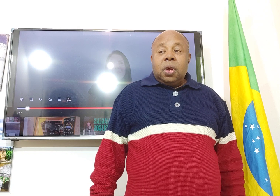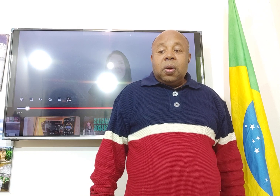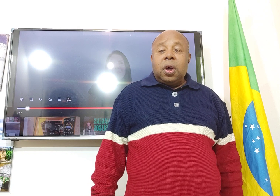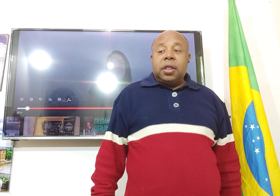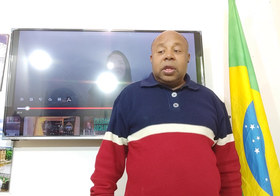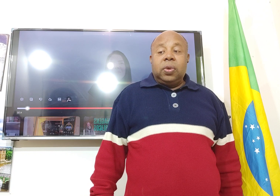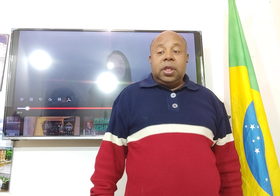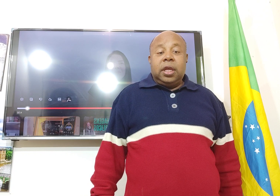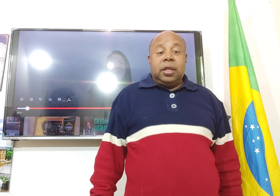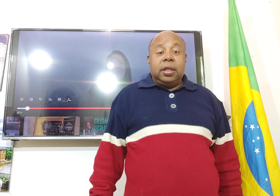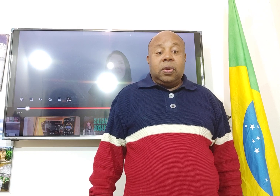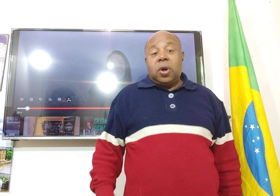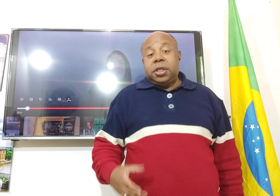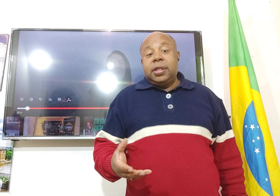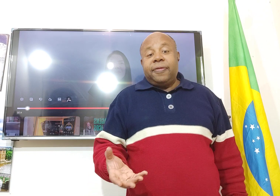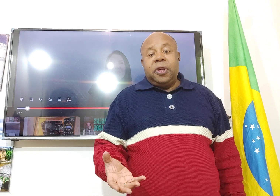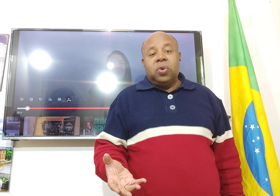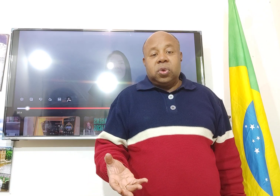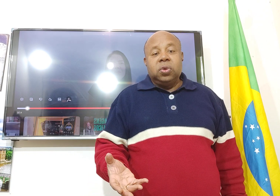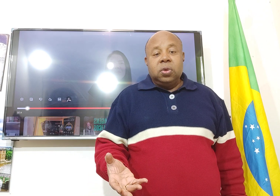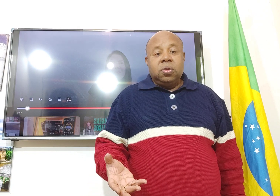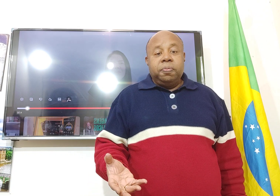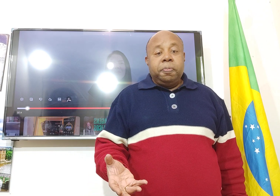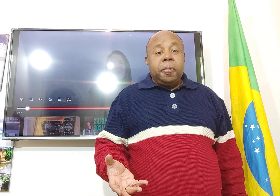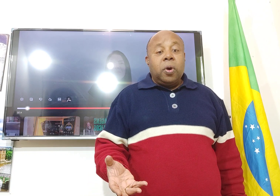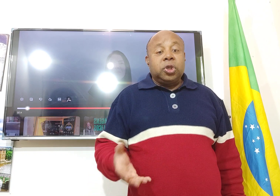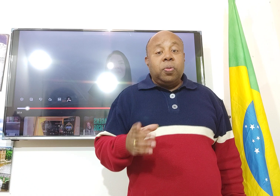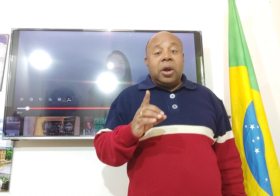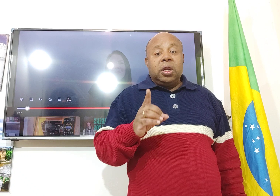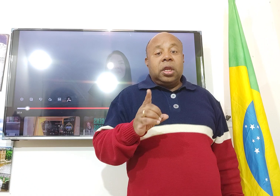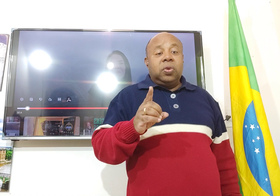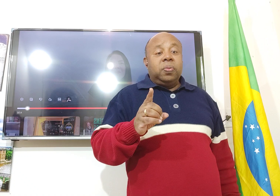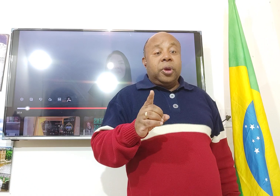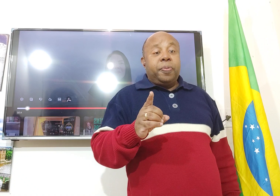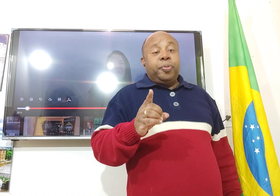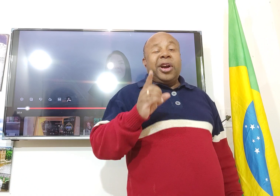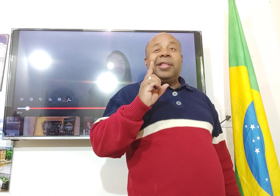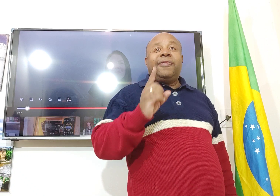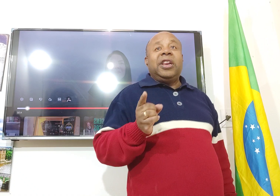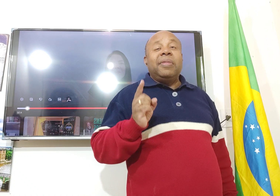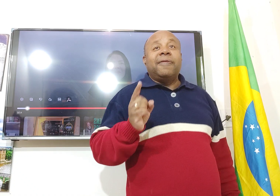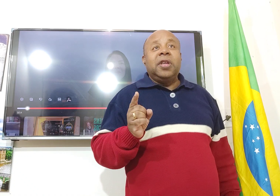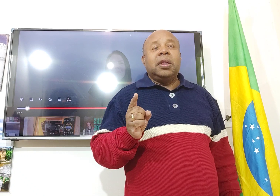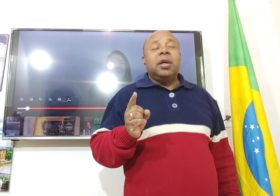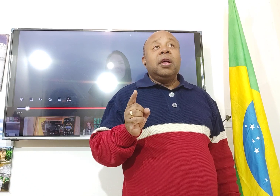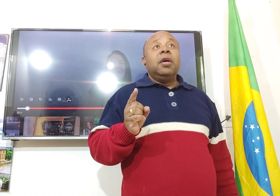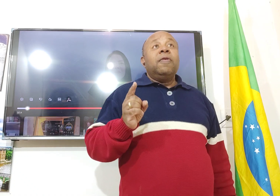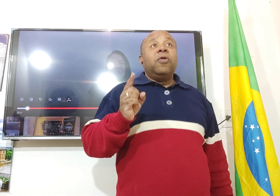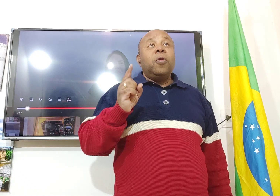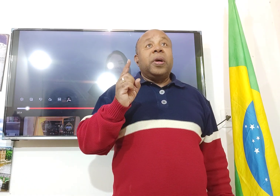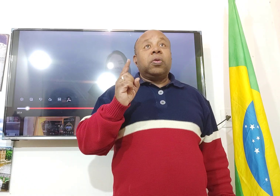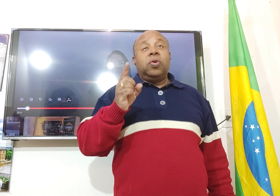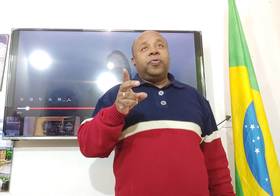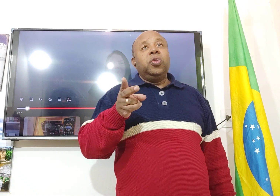Eu gosto de traduzir. Eu gosto de desafios. Eu acho que o maior desafio da minha vida foi o pastor. Foram